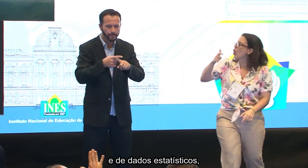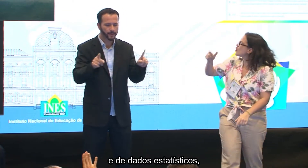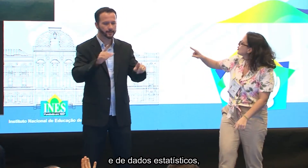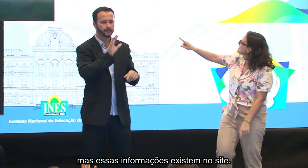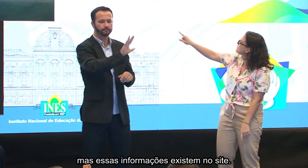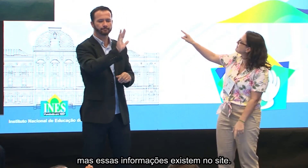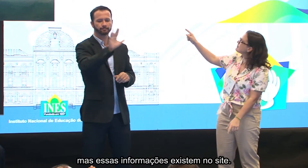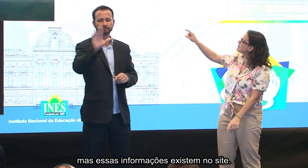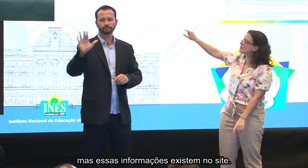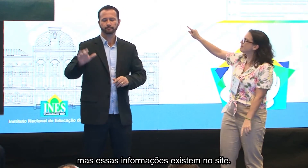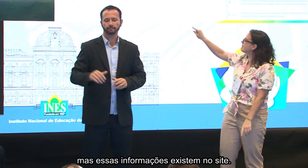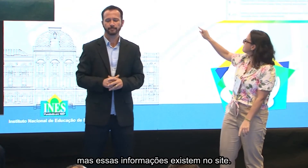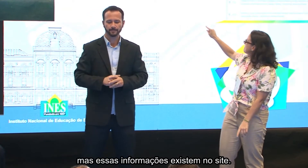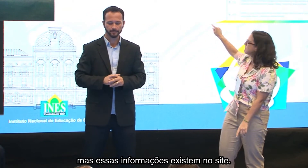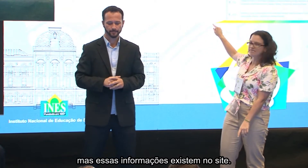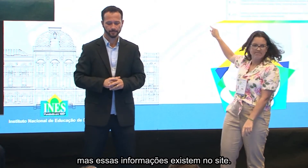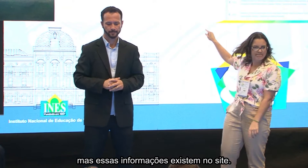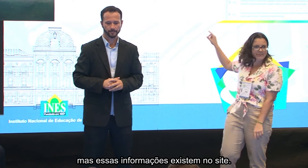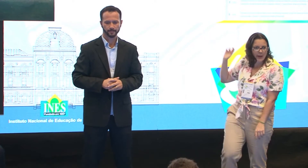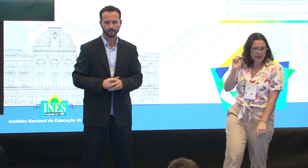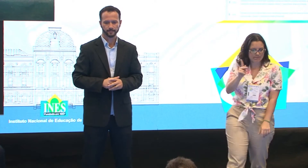mas essas informações existem no site.